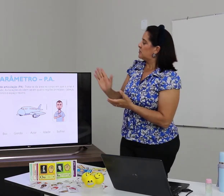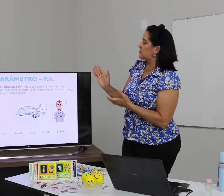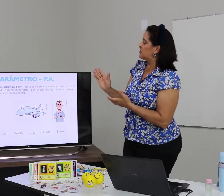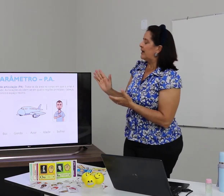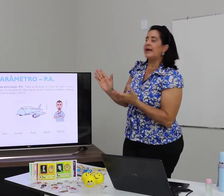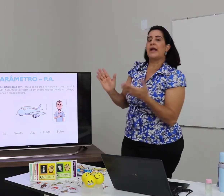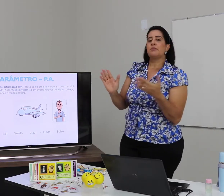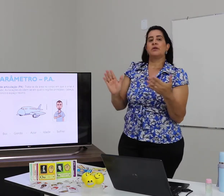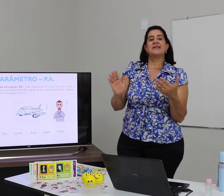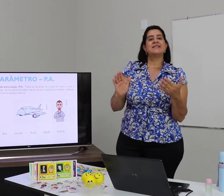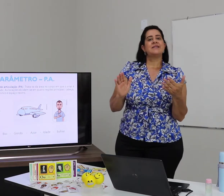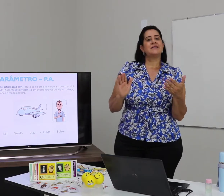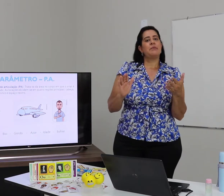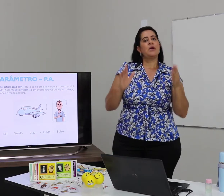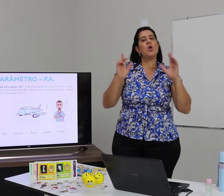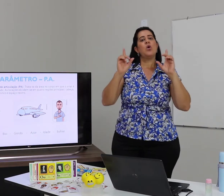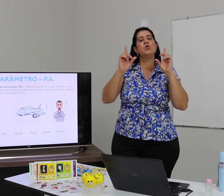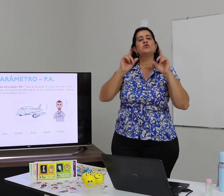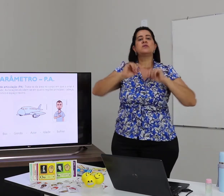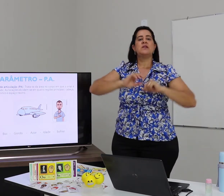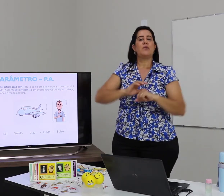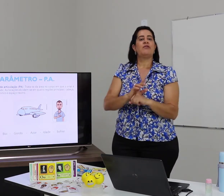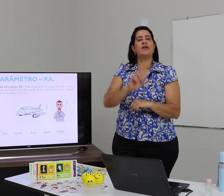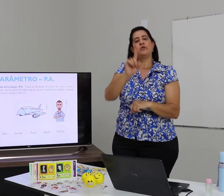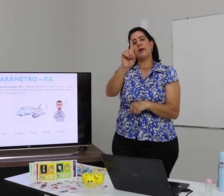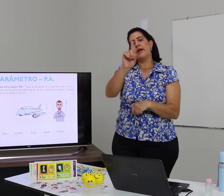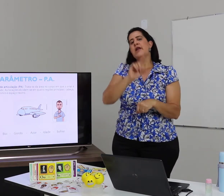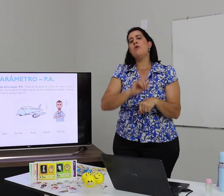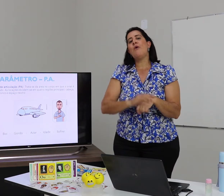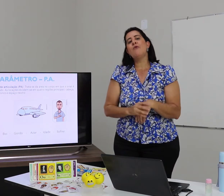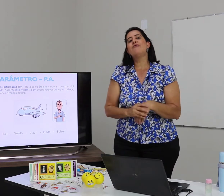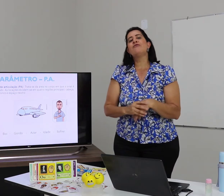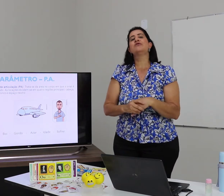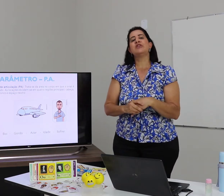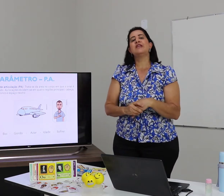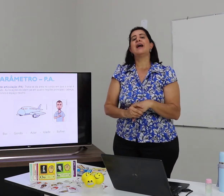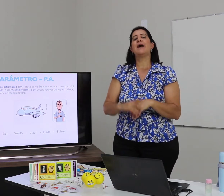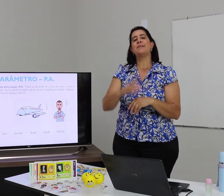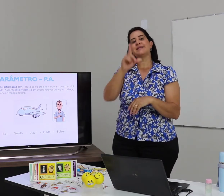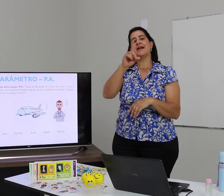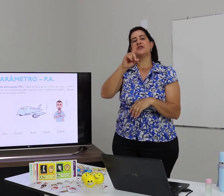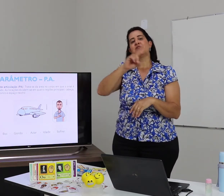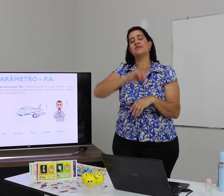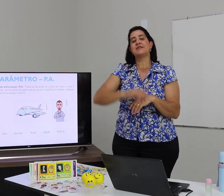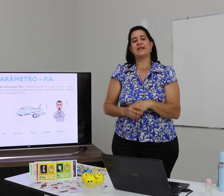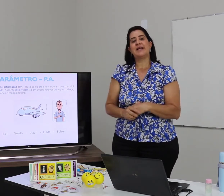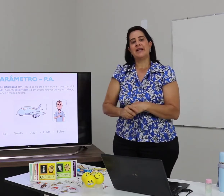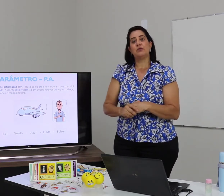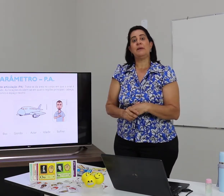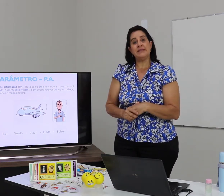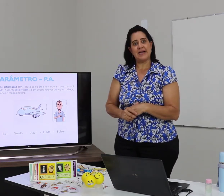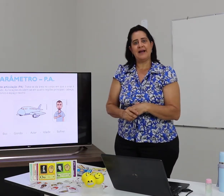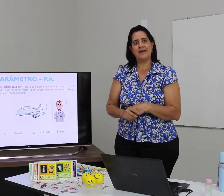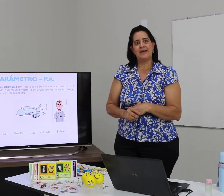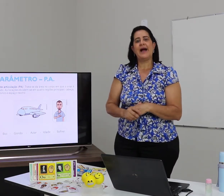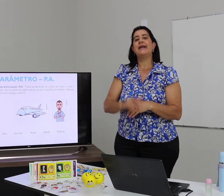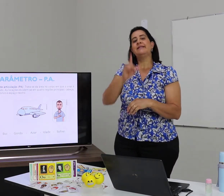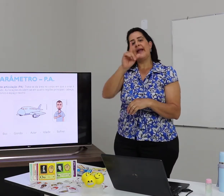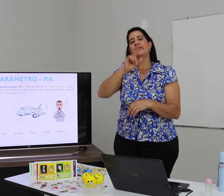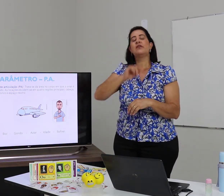vamos ver a importância de saber onde o sinal é feito para não confundir a mensagem que você está querendo passar, a ideia que você